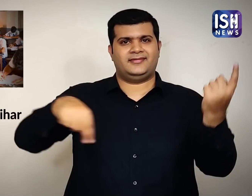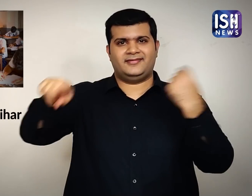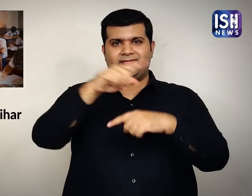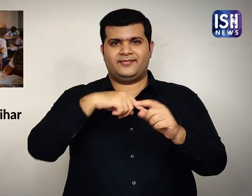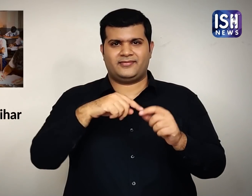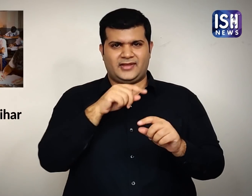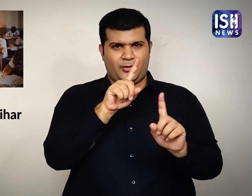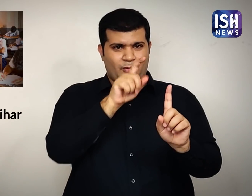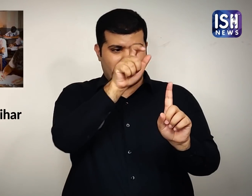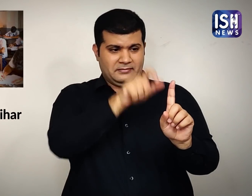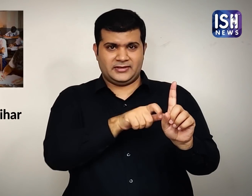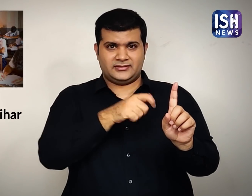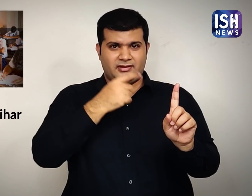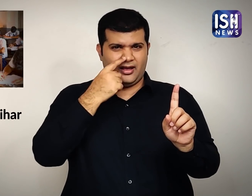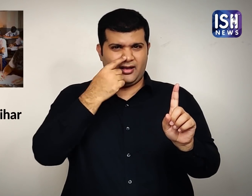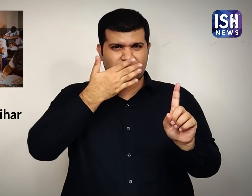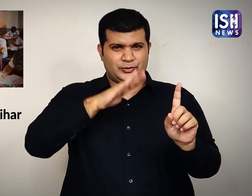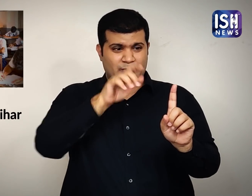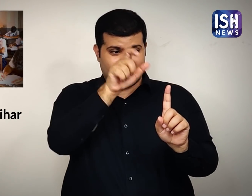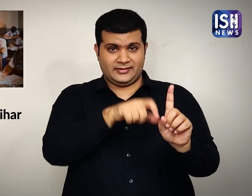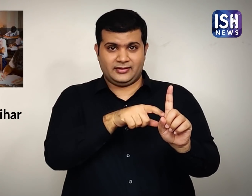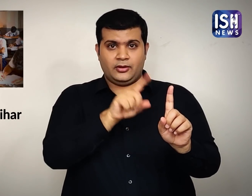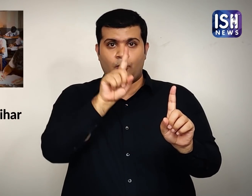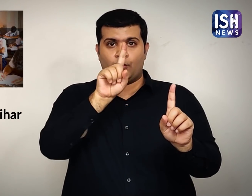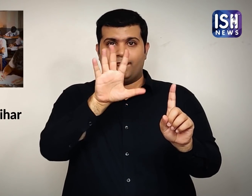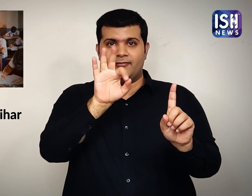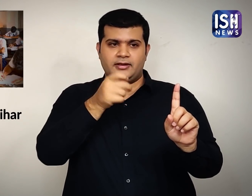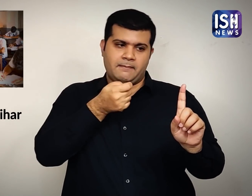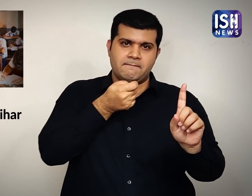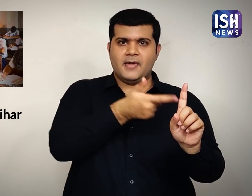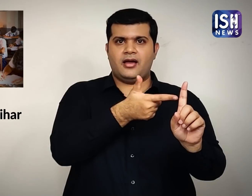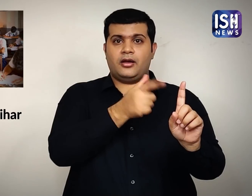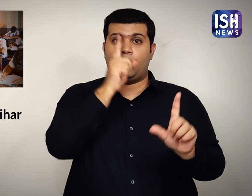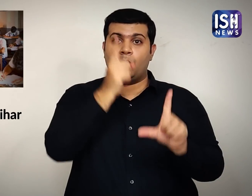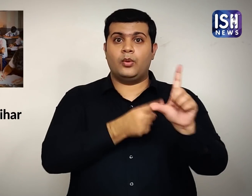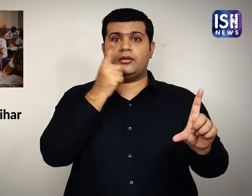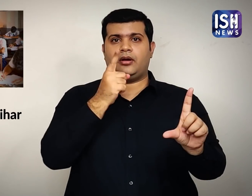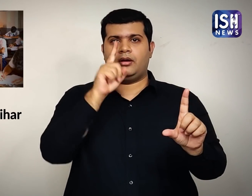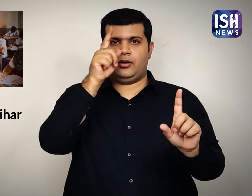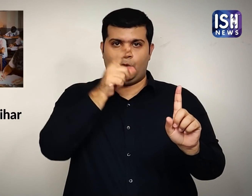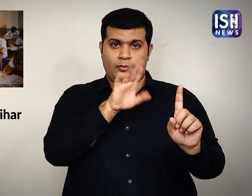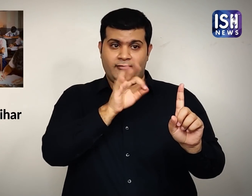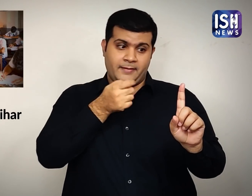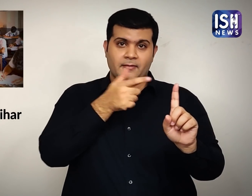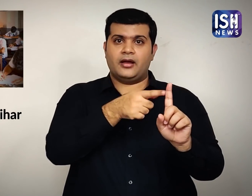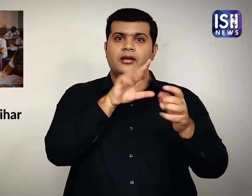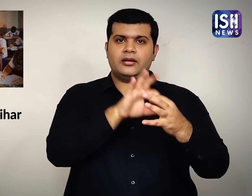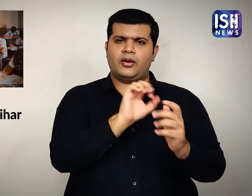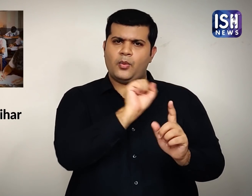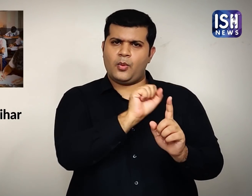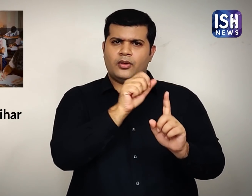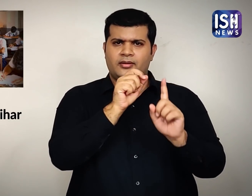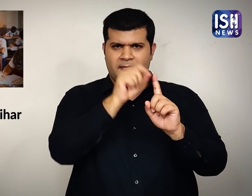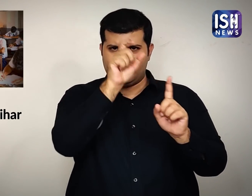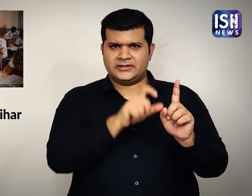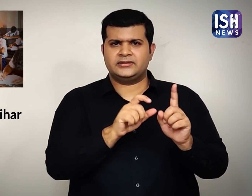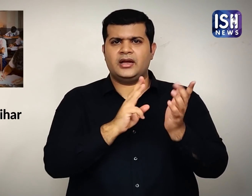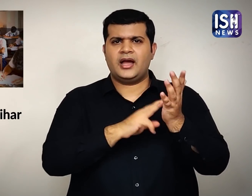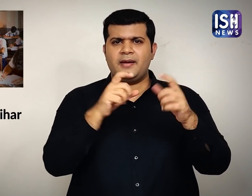तहट आटवी से दसवी कक्षा तक की स्कूली चात्राओं को उनके नीजी इस्तमाल के लिए सैनेटरी नैपकिन खरीदने के लिए सालाना